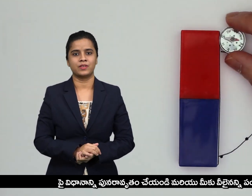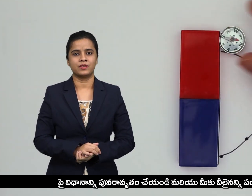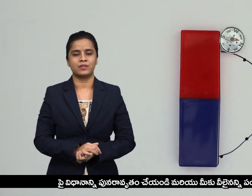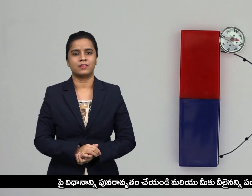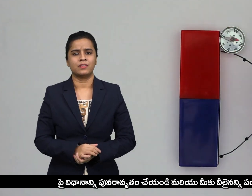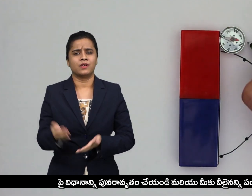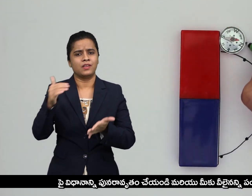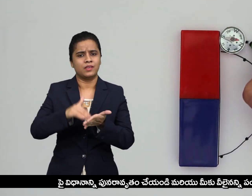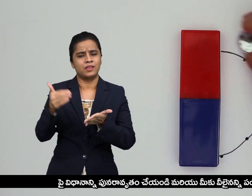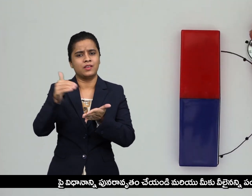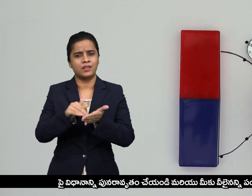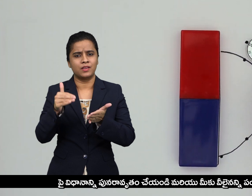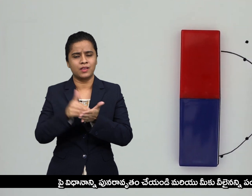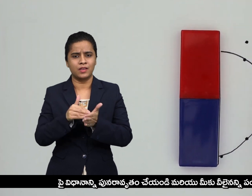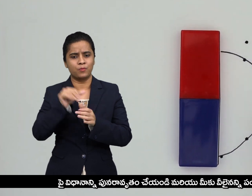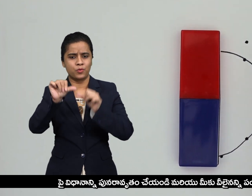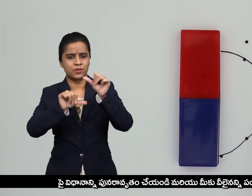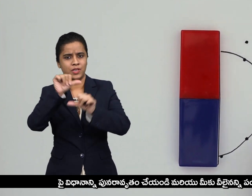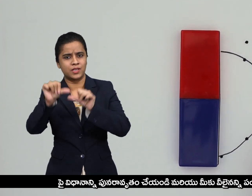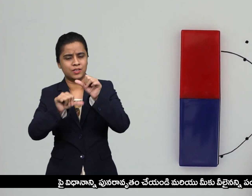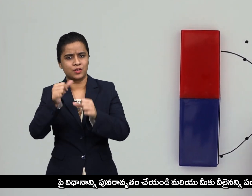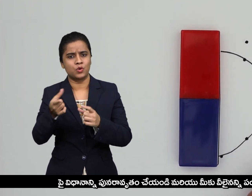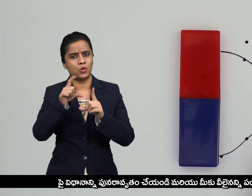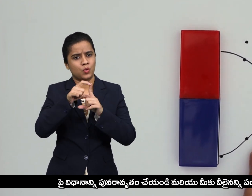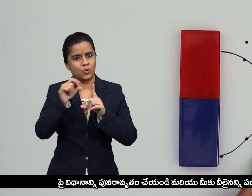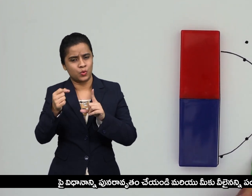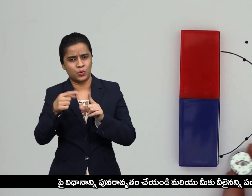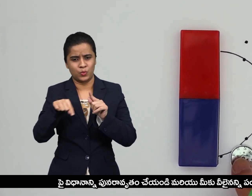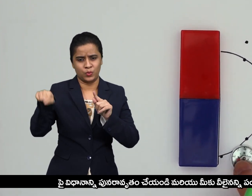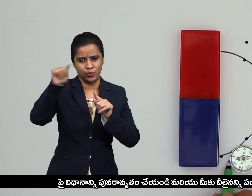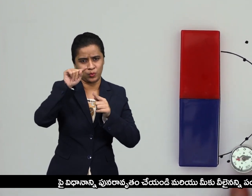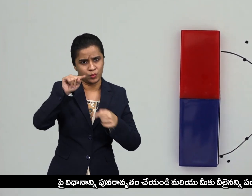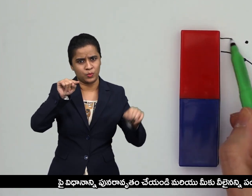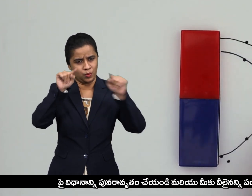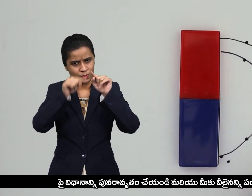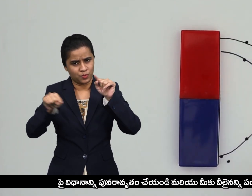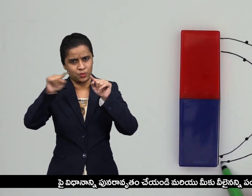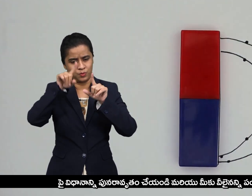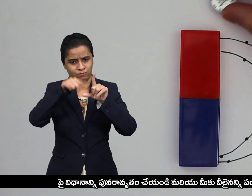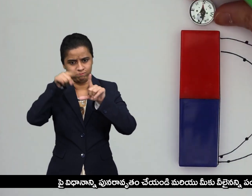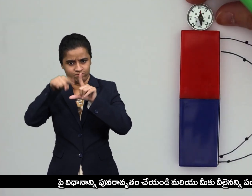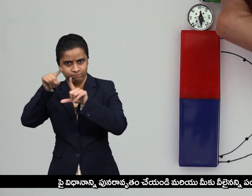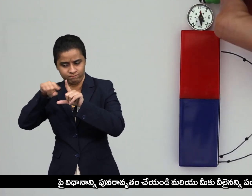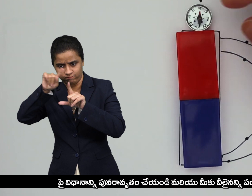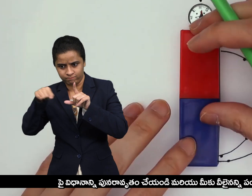పై విధానాన్ని పునరావృతం చేయండి మరియు మీకు వీలైనన్ని పంక్తులు గీయండి.